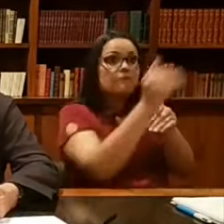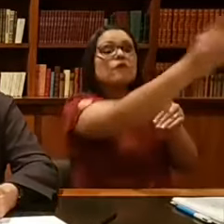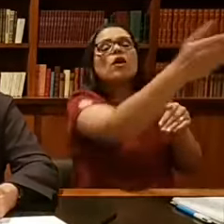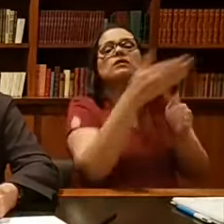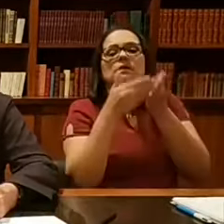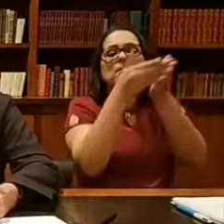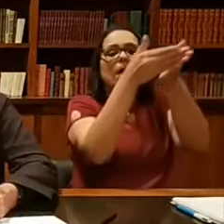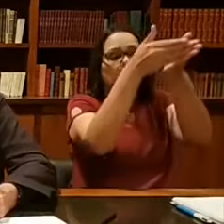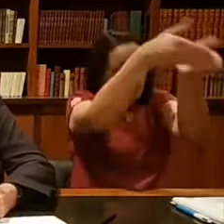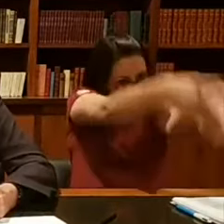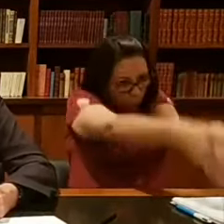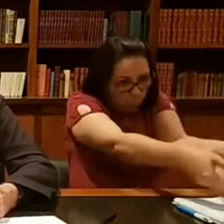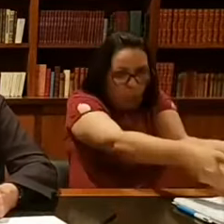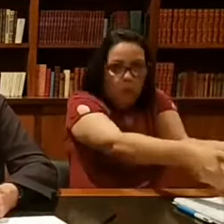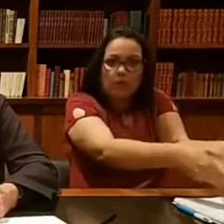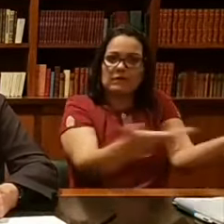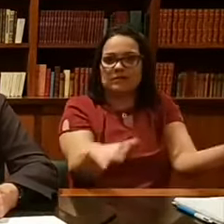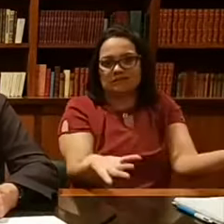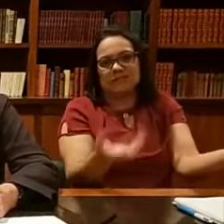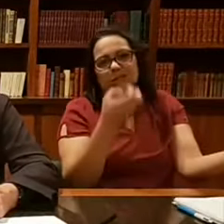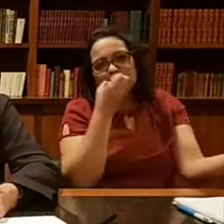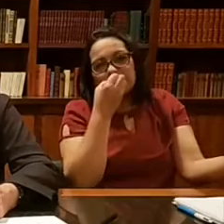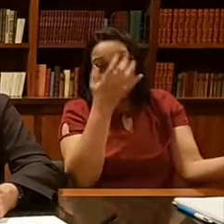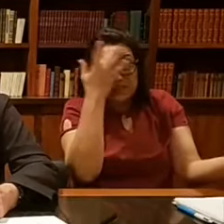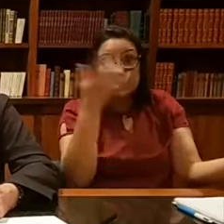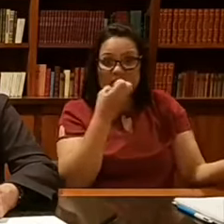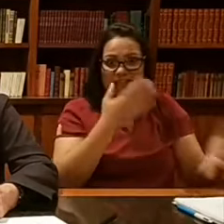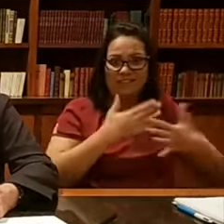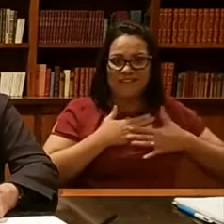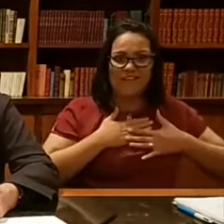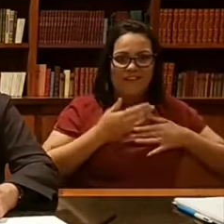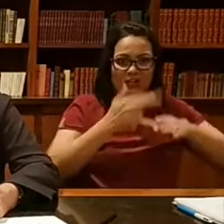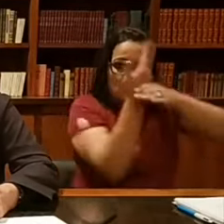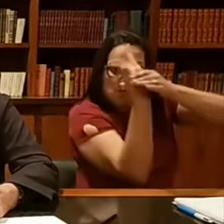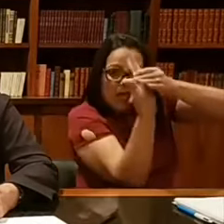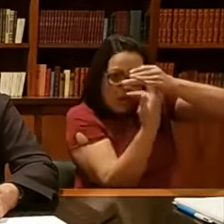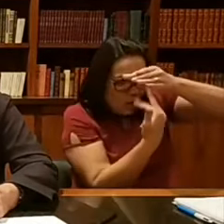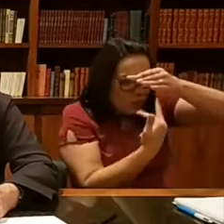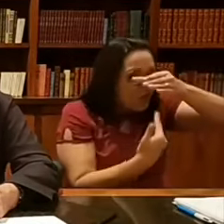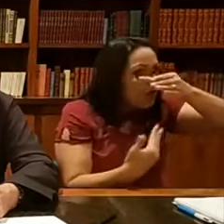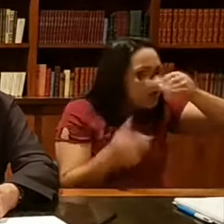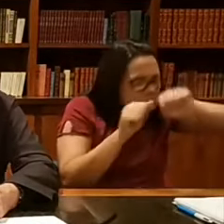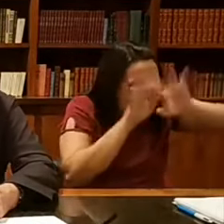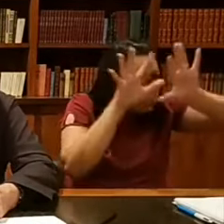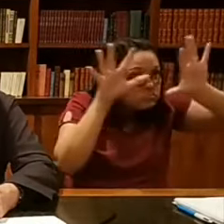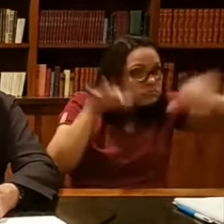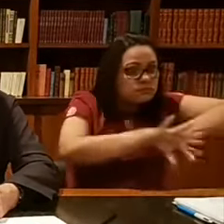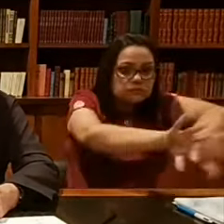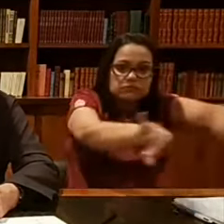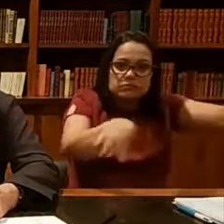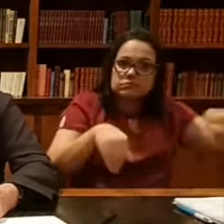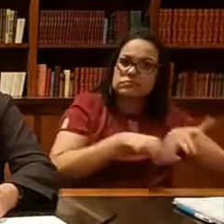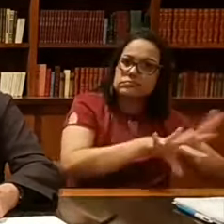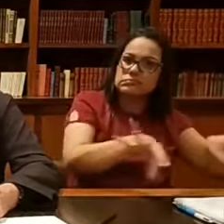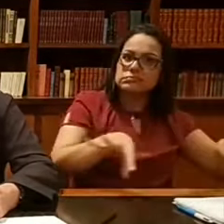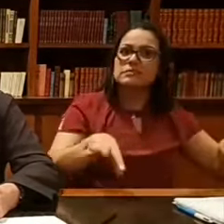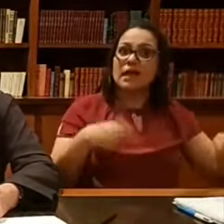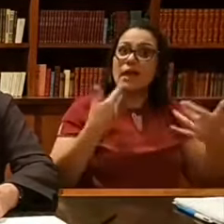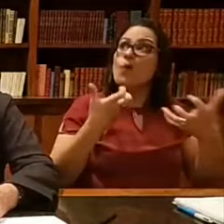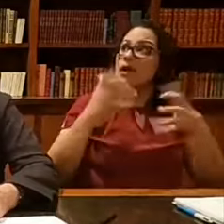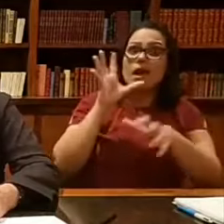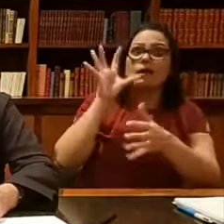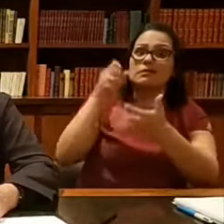afunda a embarcação ali. Quem for gostar de mergulho de resplendor, né, vai, com toda certeza, parar, se